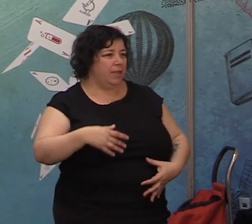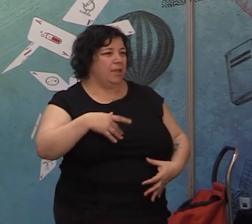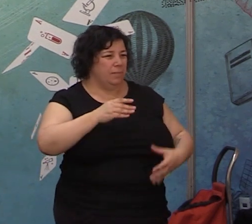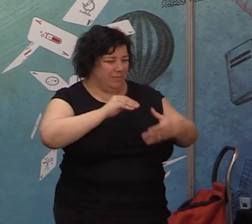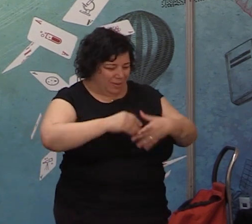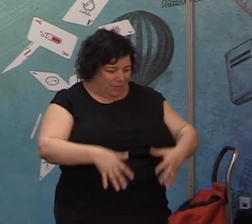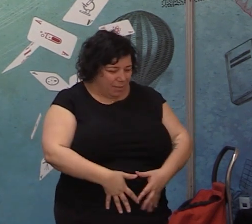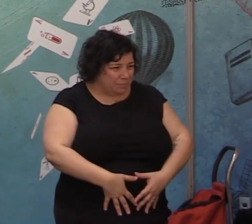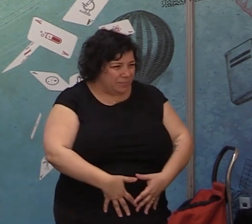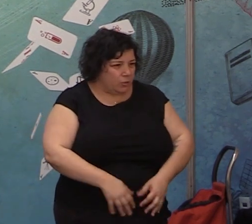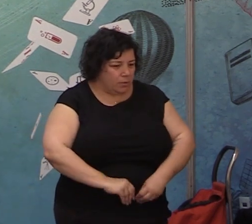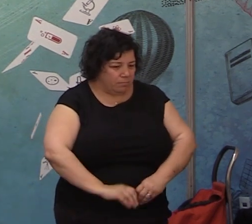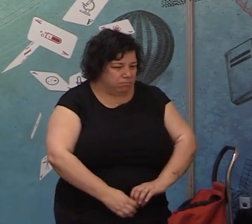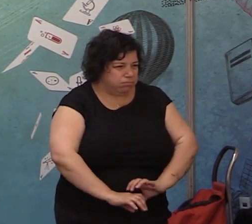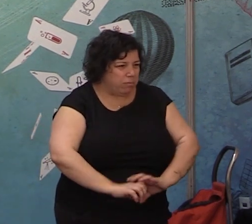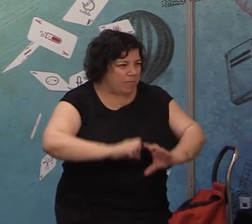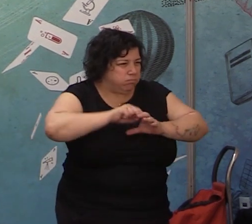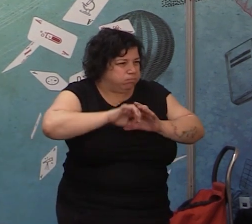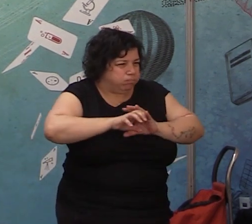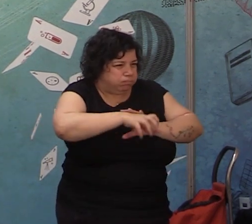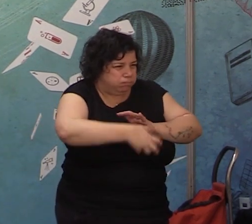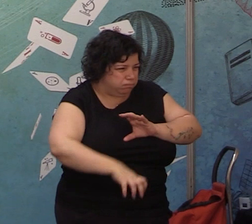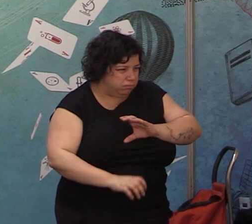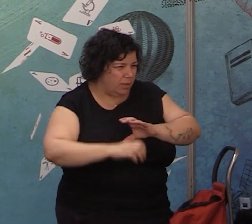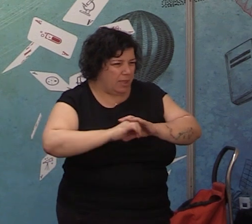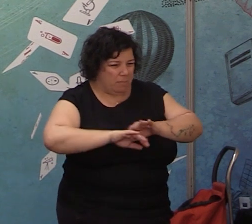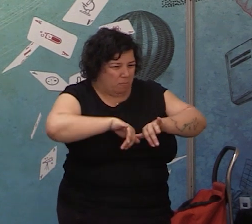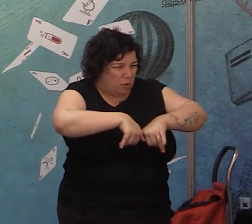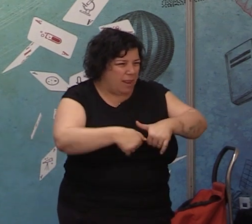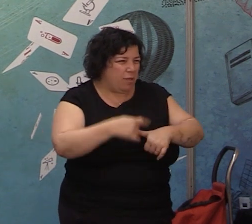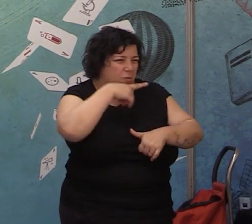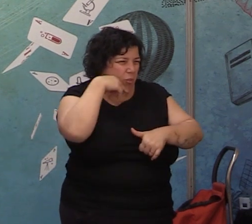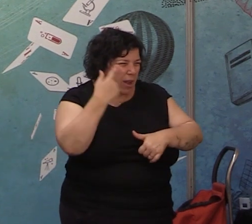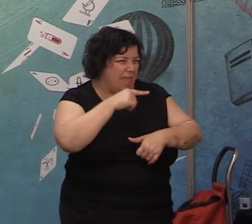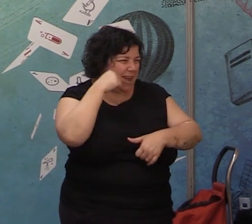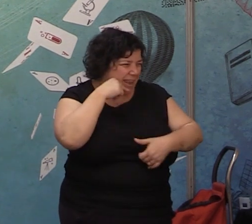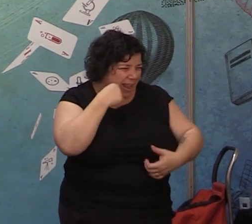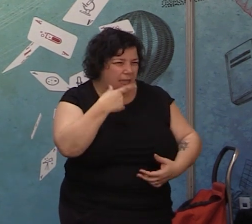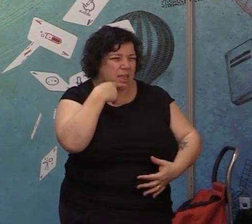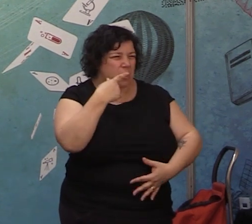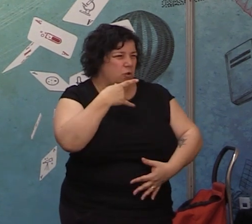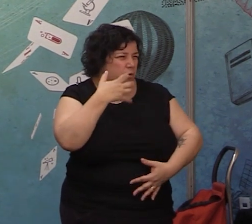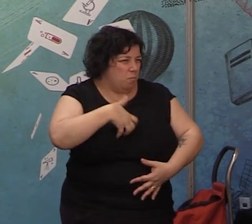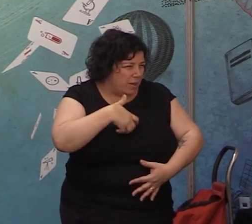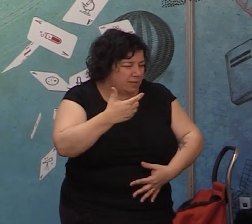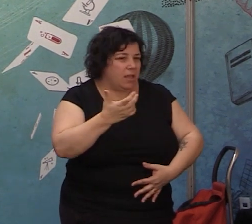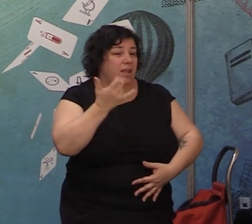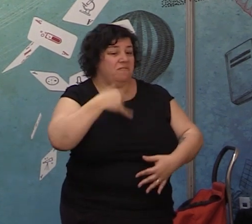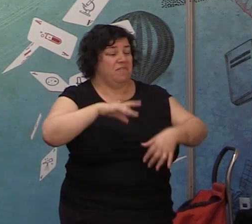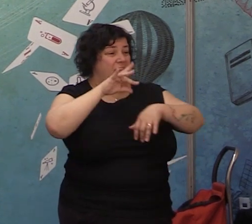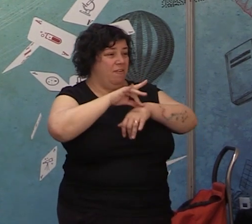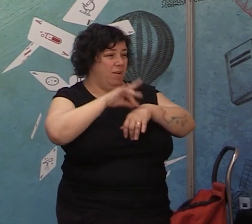trocitos de endometrio por otros sitios del cuerpo que no son el útero, ¿no? Y que duelen mucho las reglas, pues esta